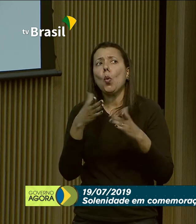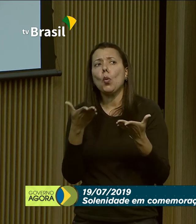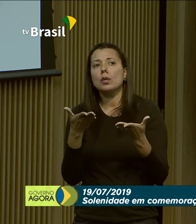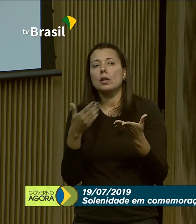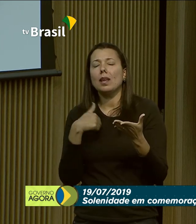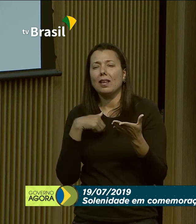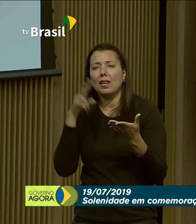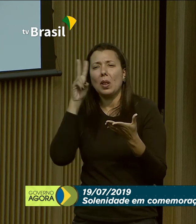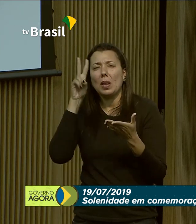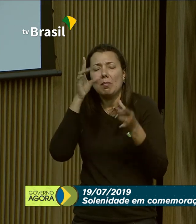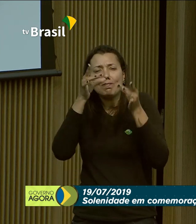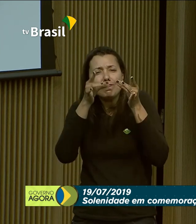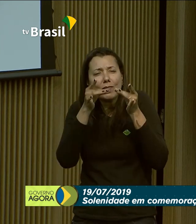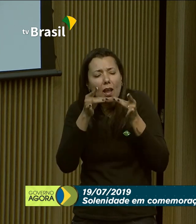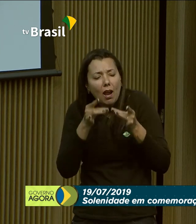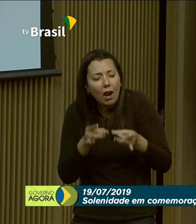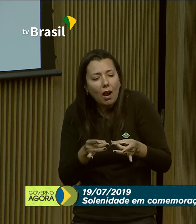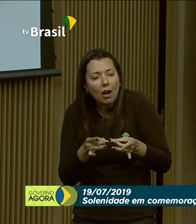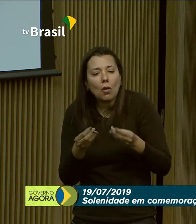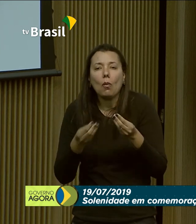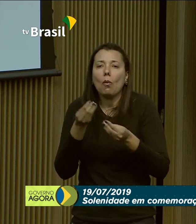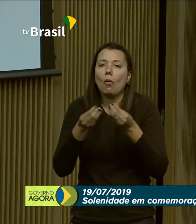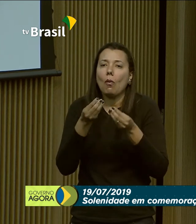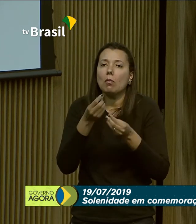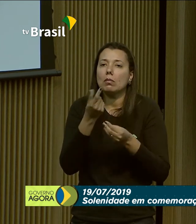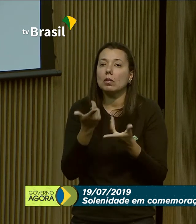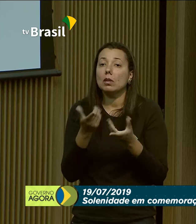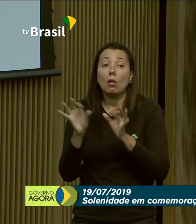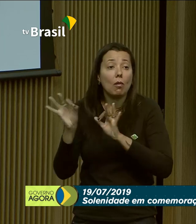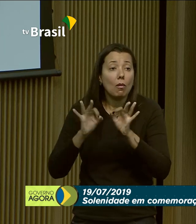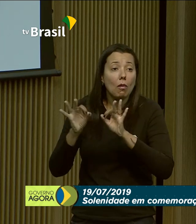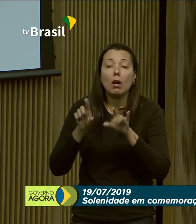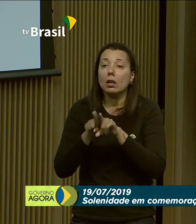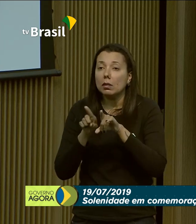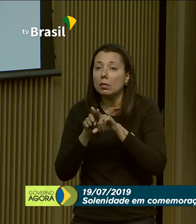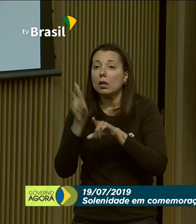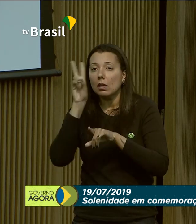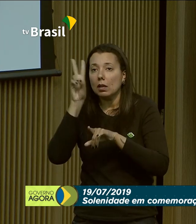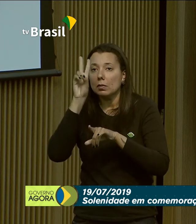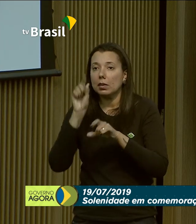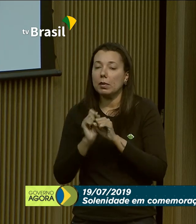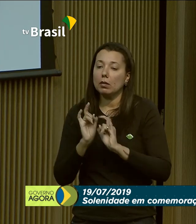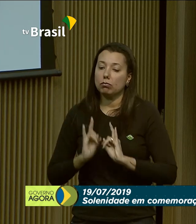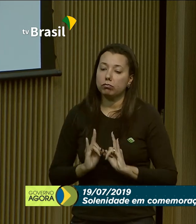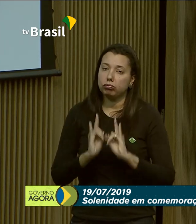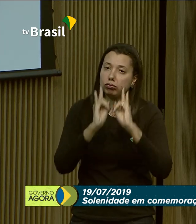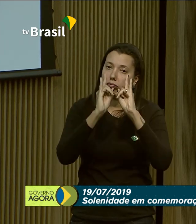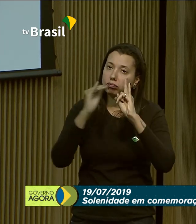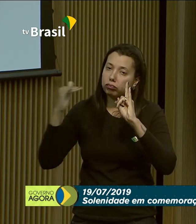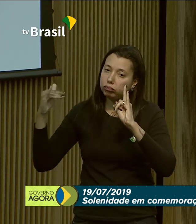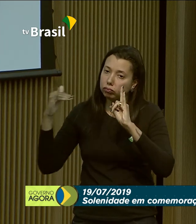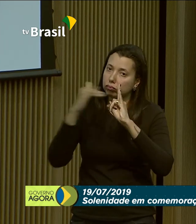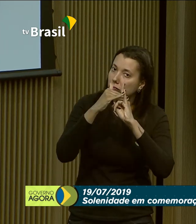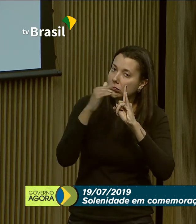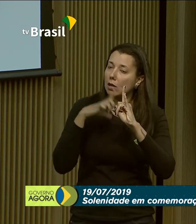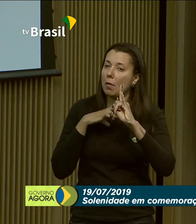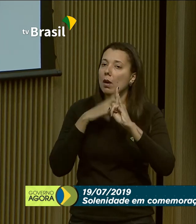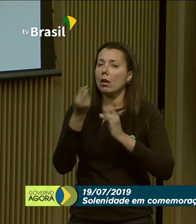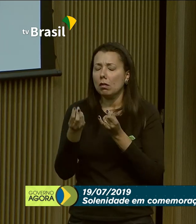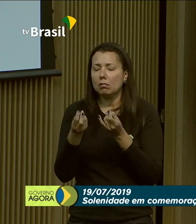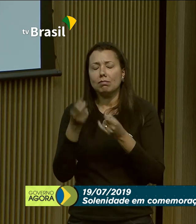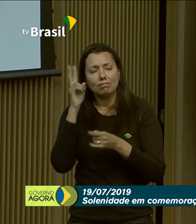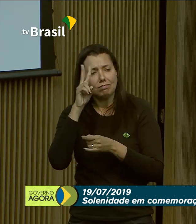Eu me lembro de detalhes, onde é que eu estava em cada evento. Como me lembro também das Torres Gêmeas, quando foram atacadas. São